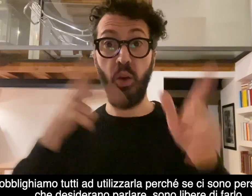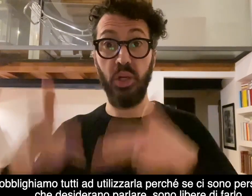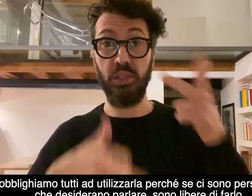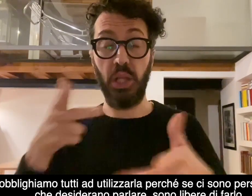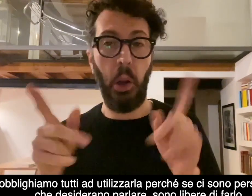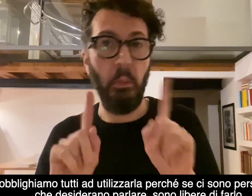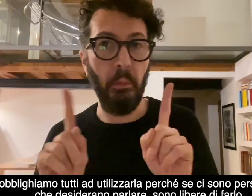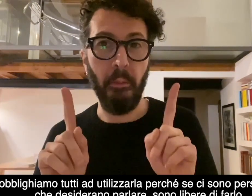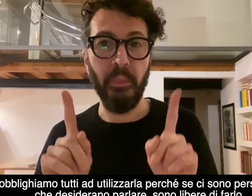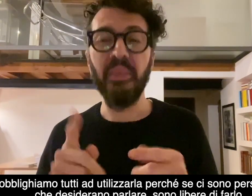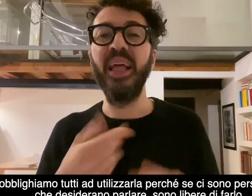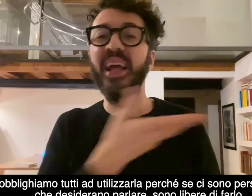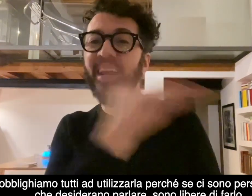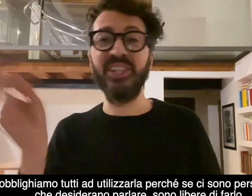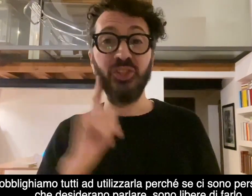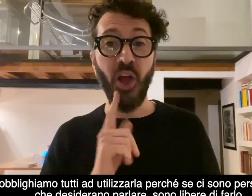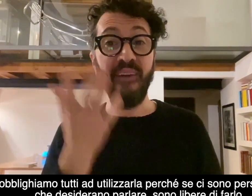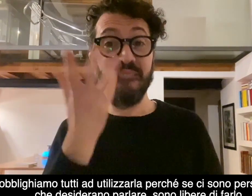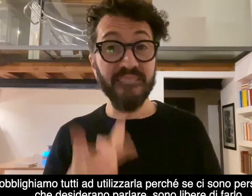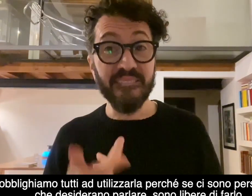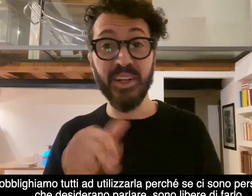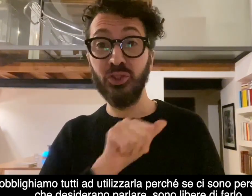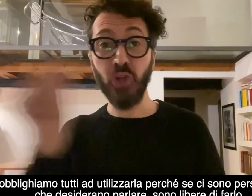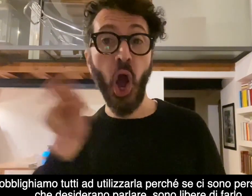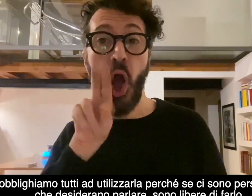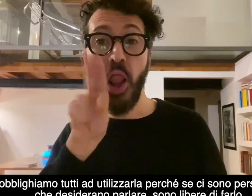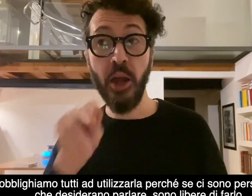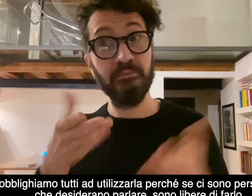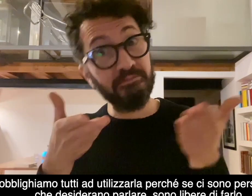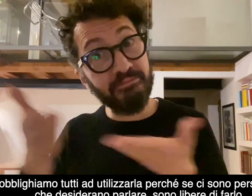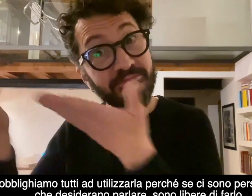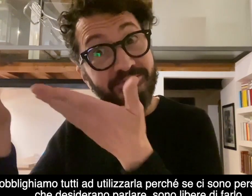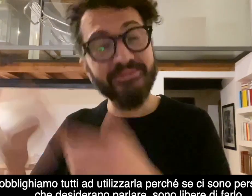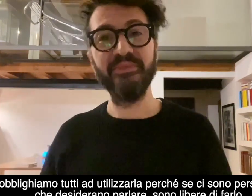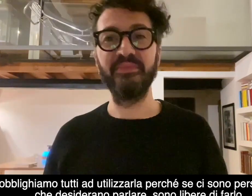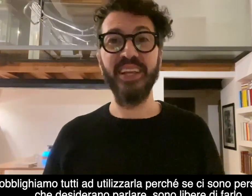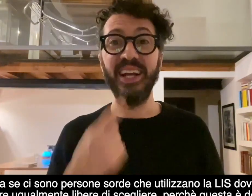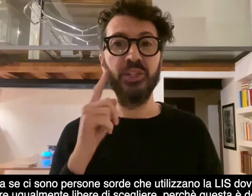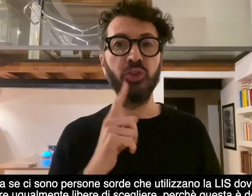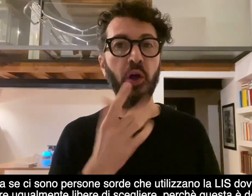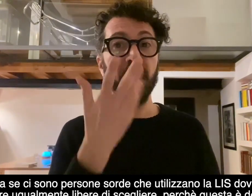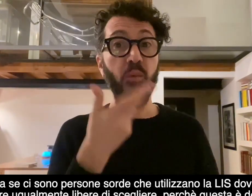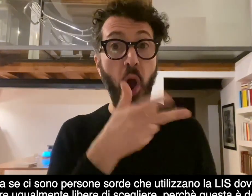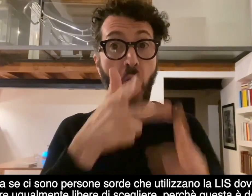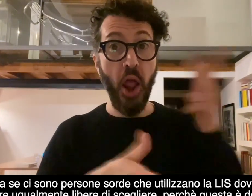se ci sono persone sorde che desiderano parlare sono libere di farlo ma se ci sono persone